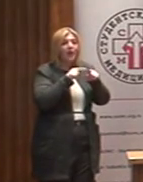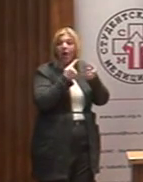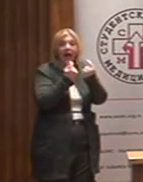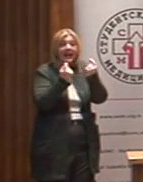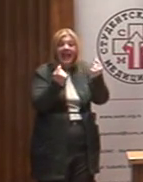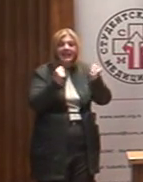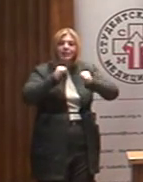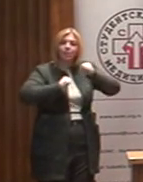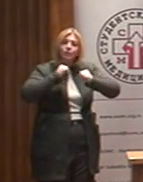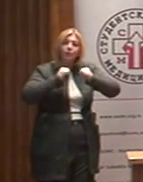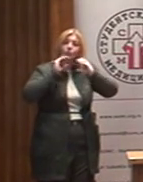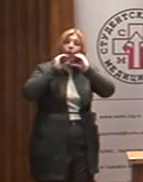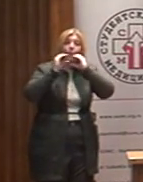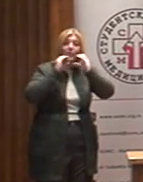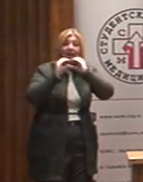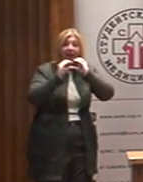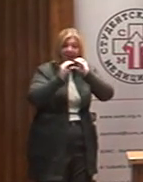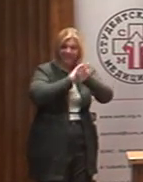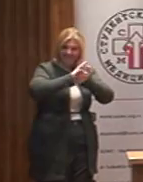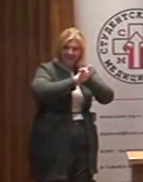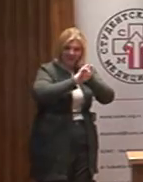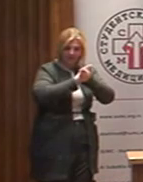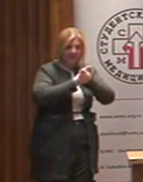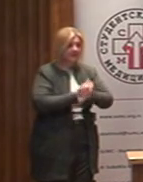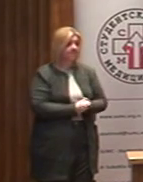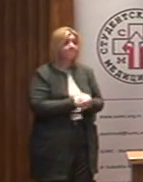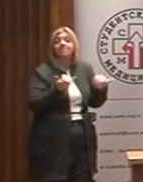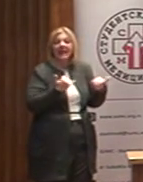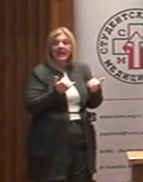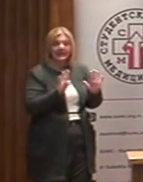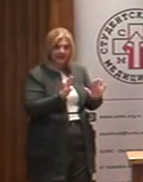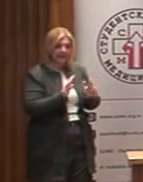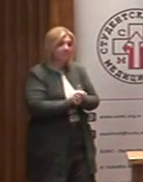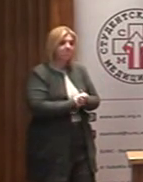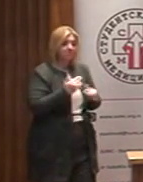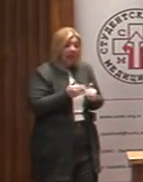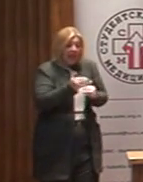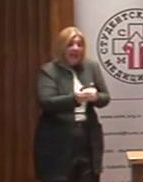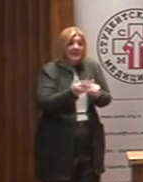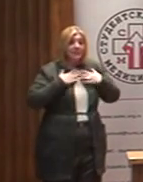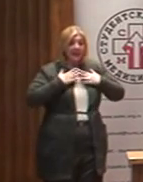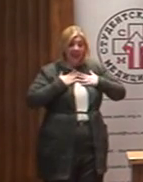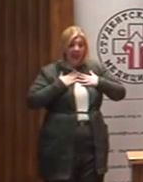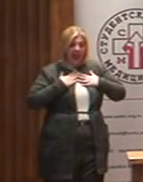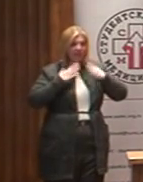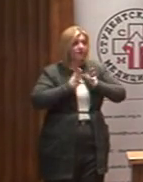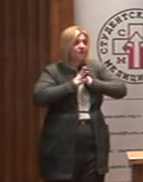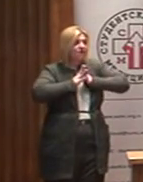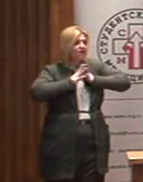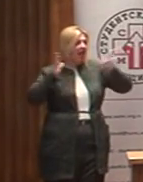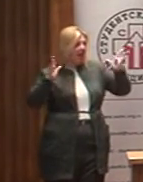sposobnost komunikacije i da ja to veštinama ovladam. E sada, pred nama je jedan veliki